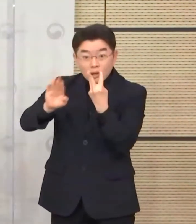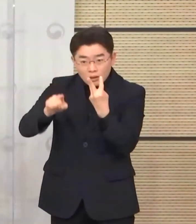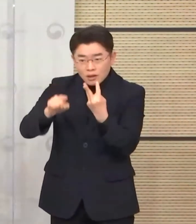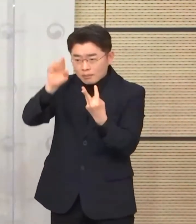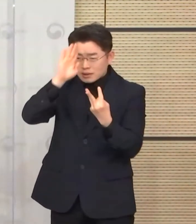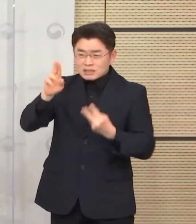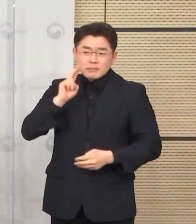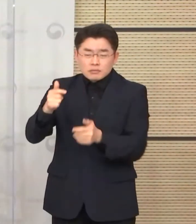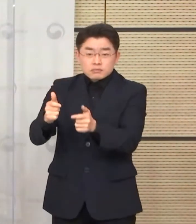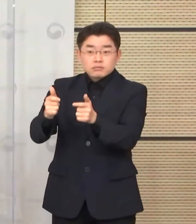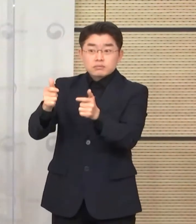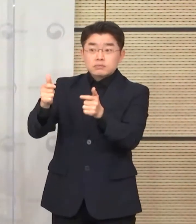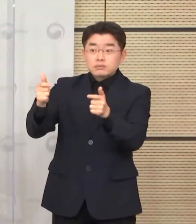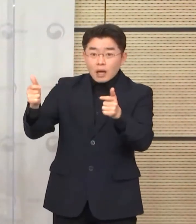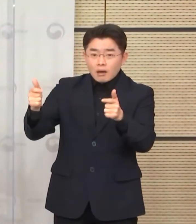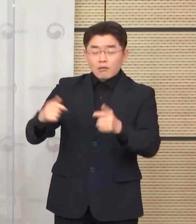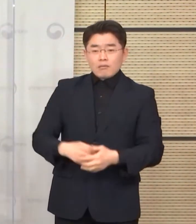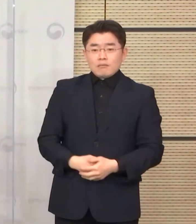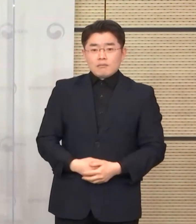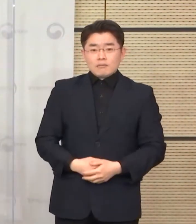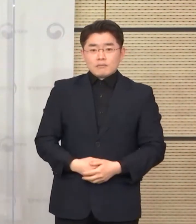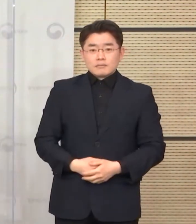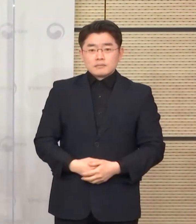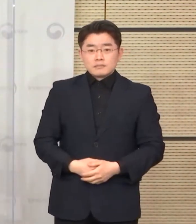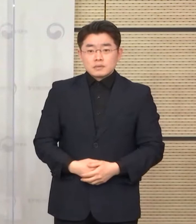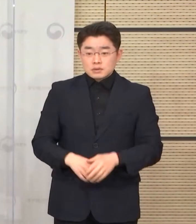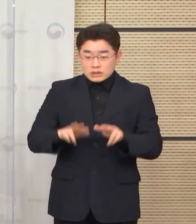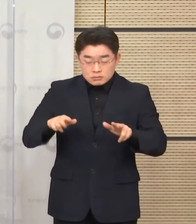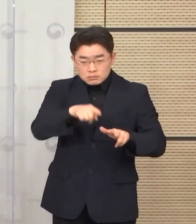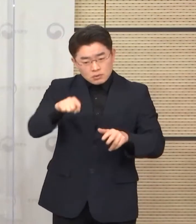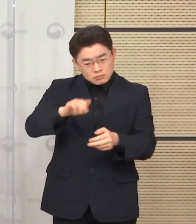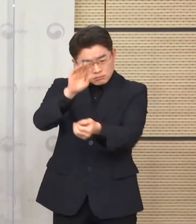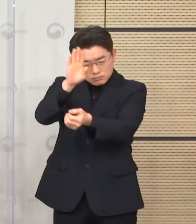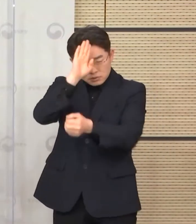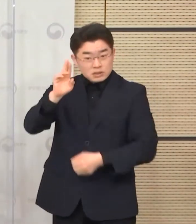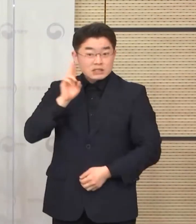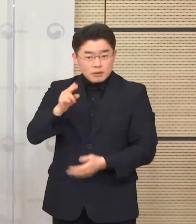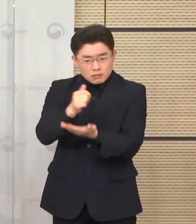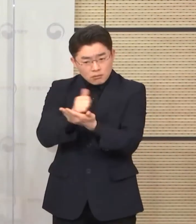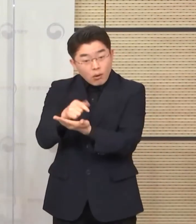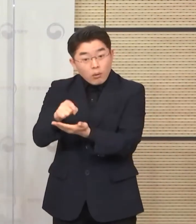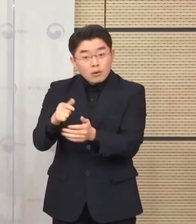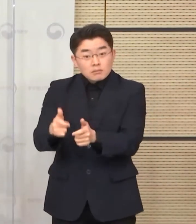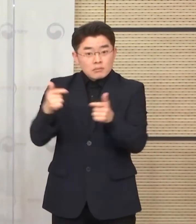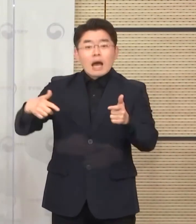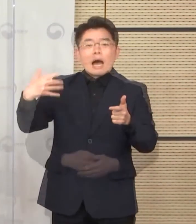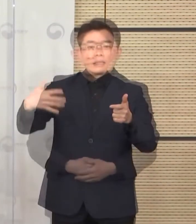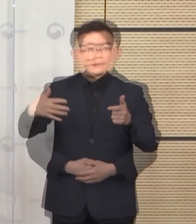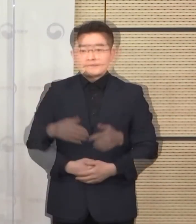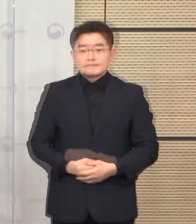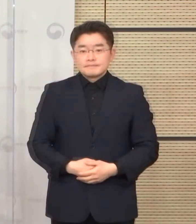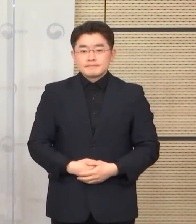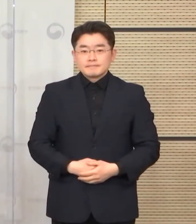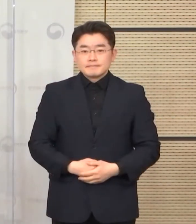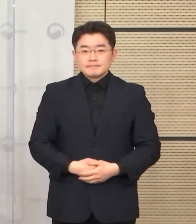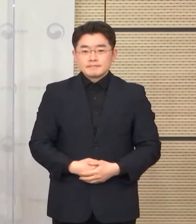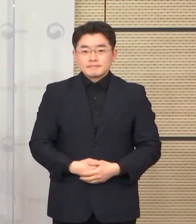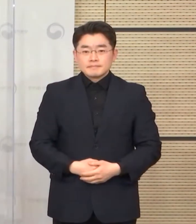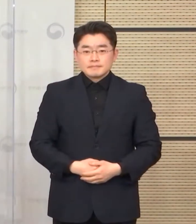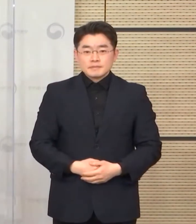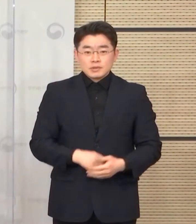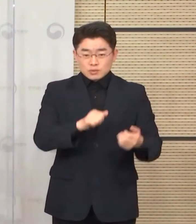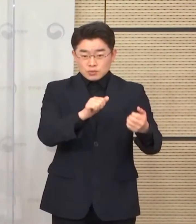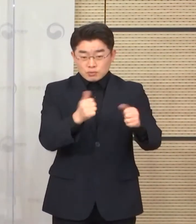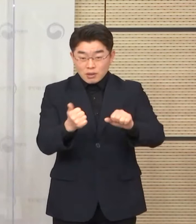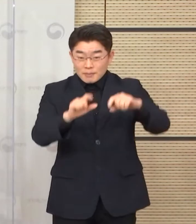환자가 증가하는 편차를 고려하더라도 상당히 낮은 수준으로 중앙 자가 증가하고 있습니다 치명 율은